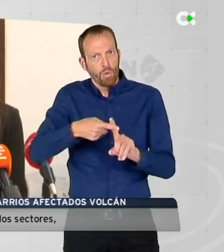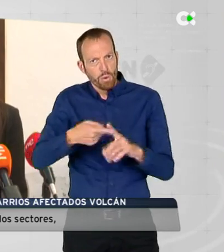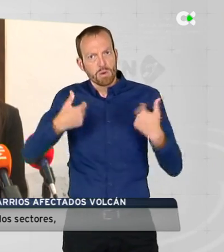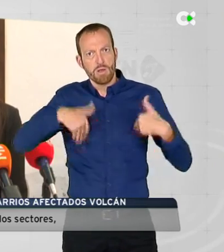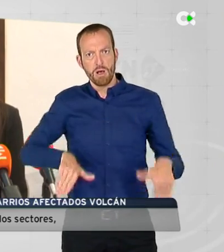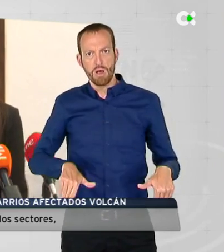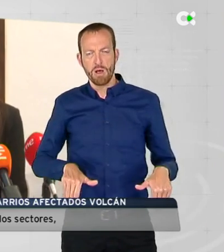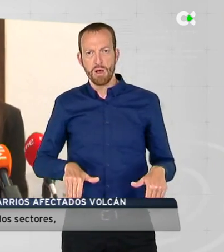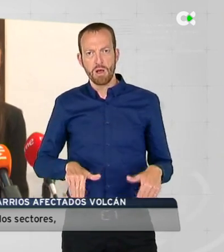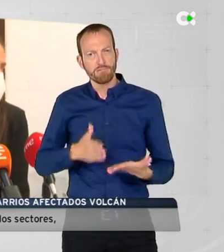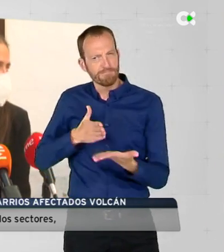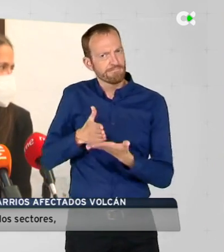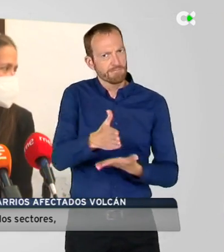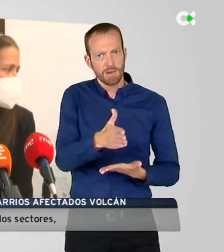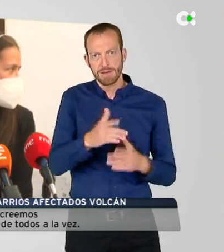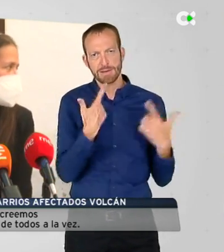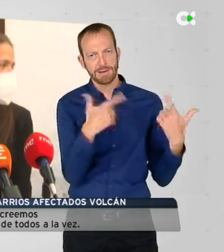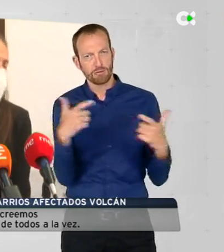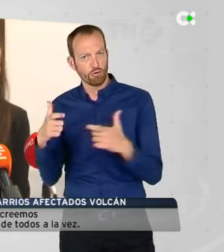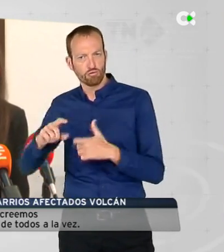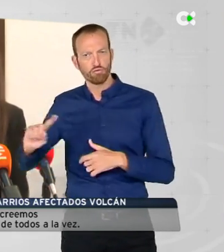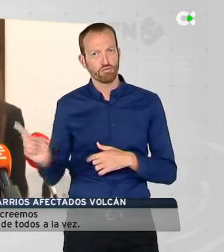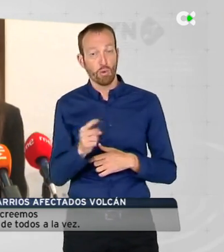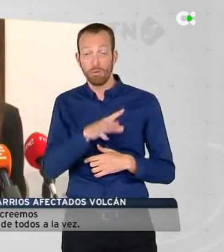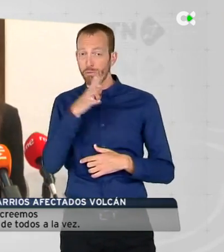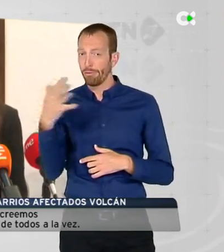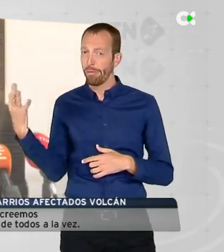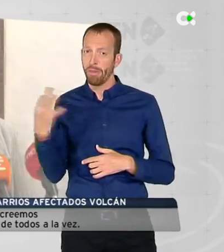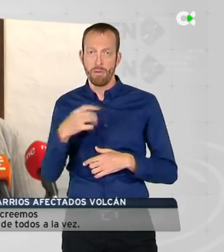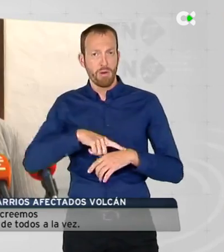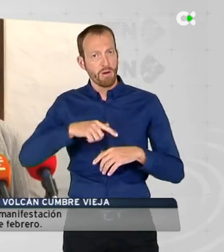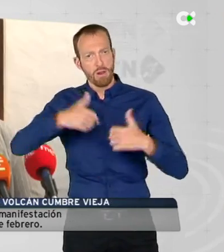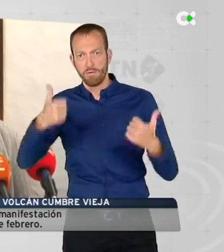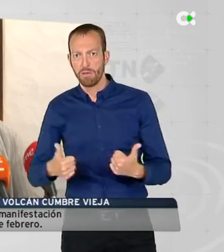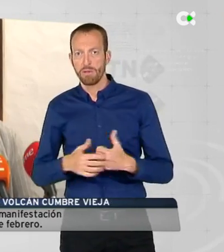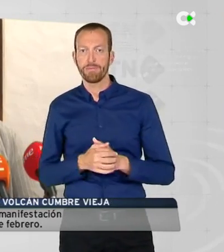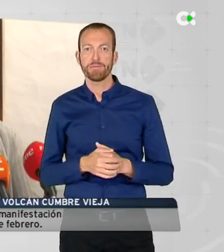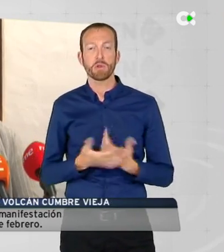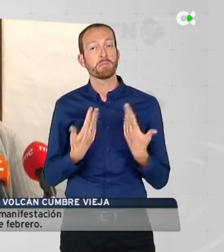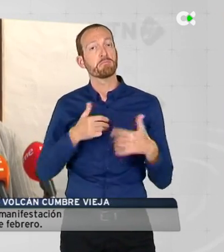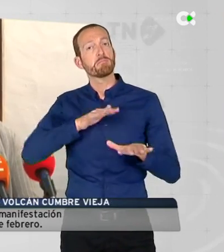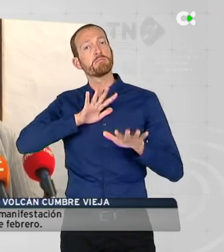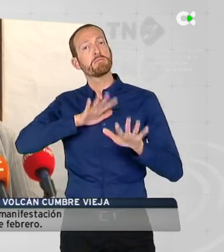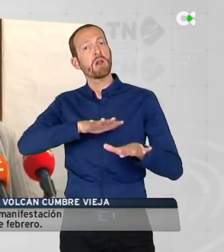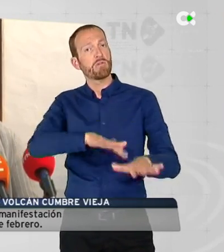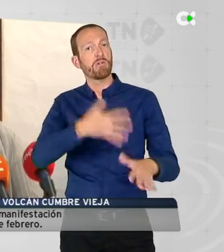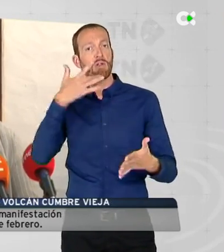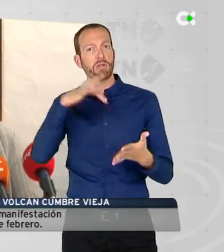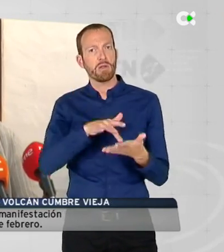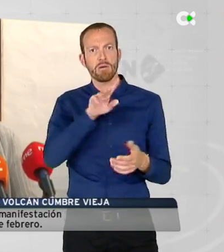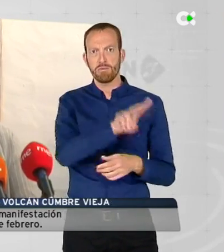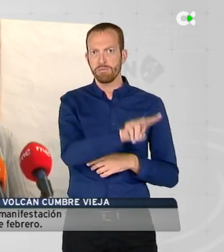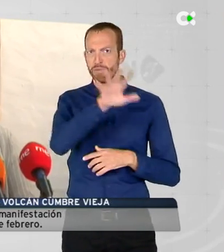todos los sectores, porque creemos que deben de llegar de todos a la vez. Convocar la manifestación del 25